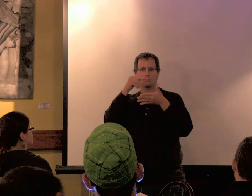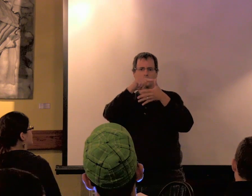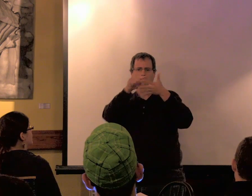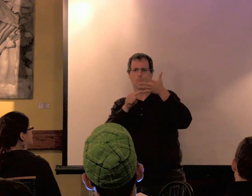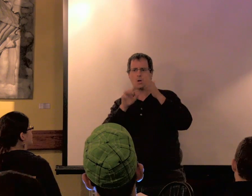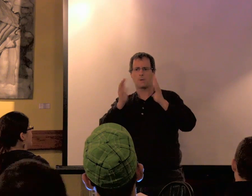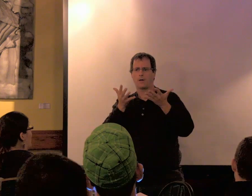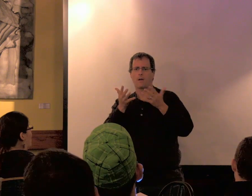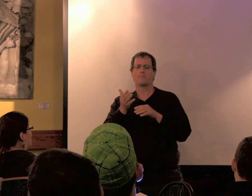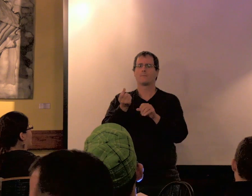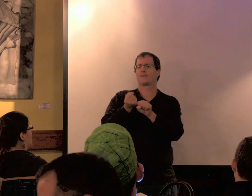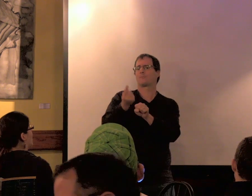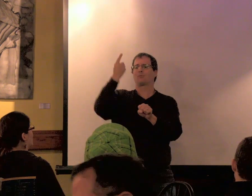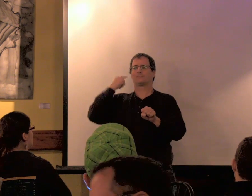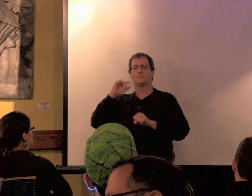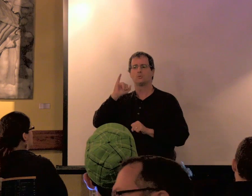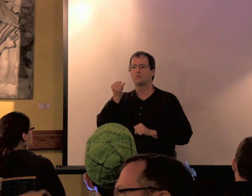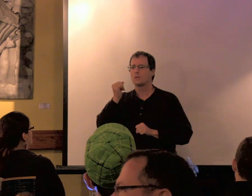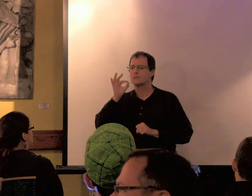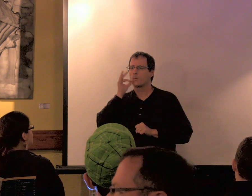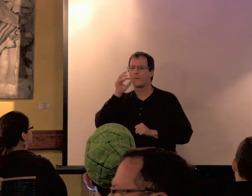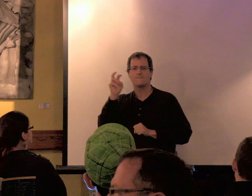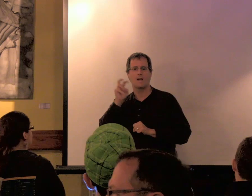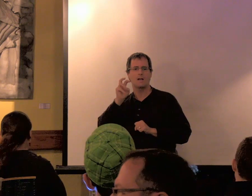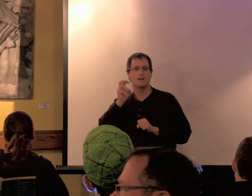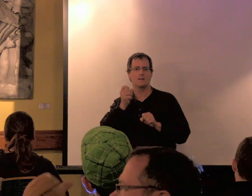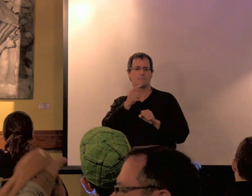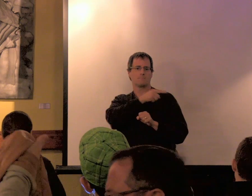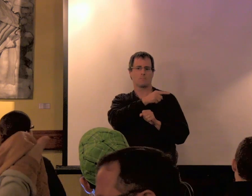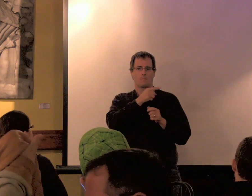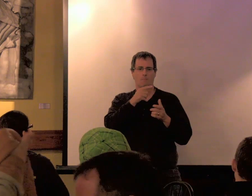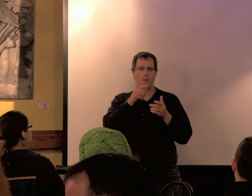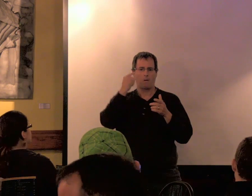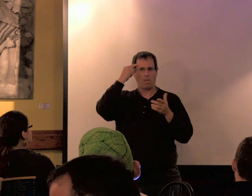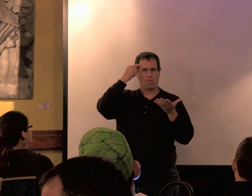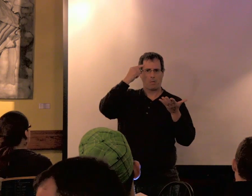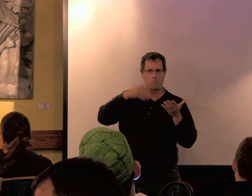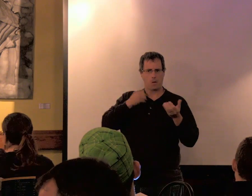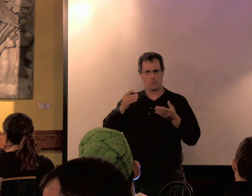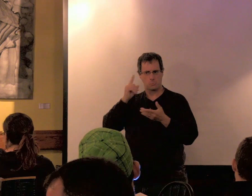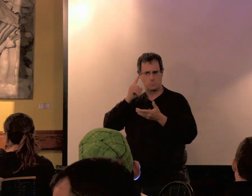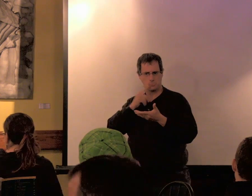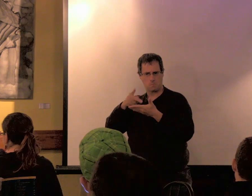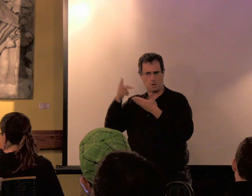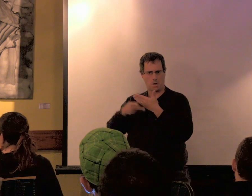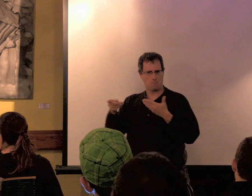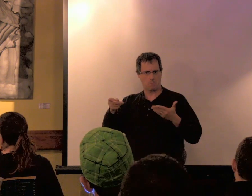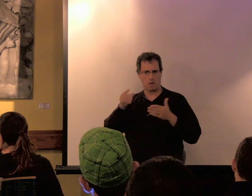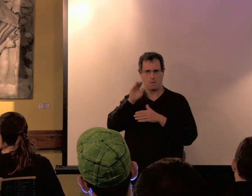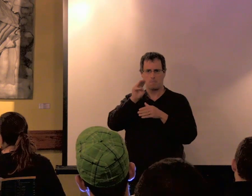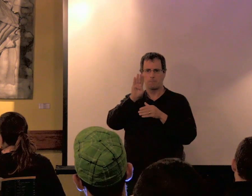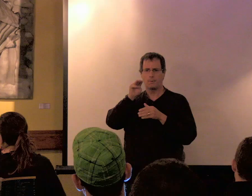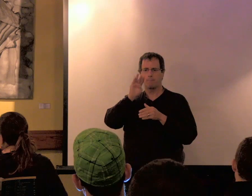Alors, au programme, comment c'est arrivé? Il y avait Madame l'UPOP, il y avait Madame Julie Châteauvert qui